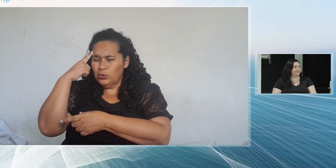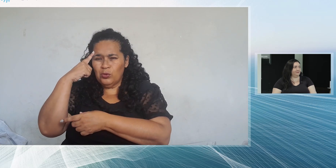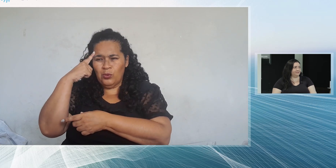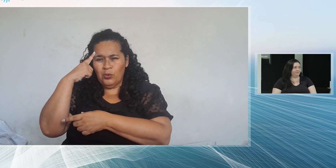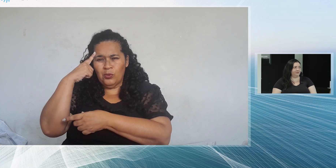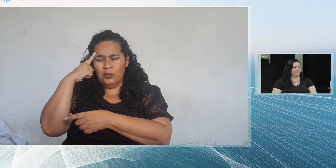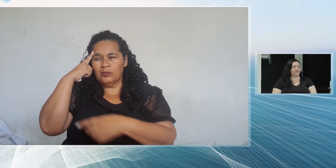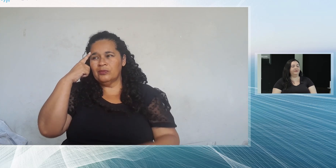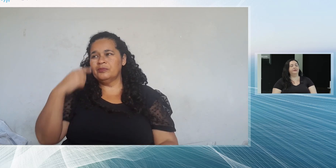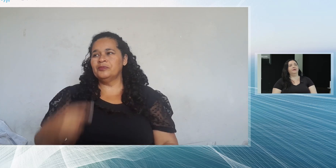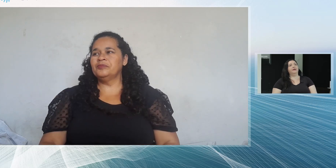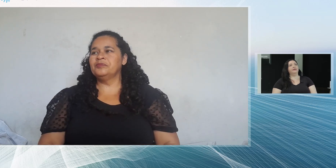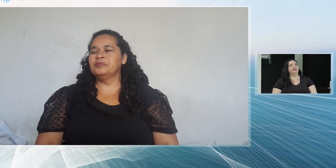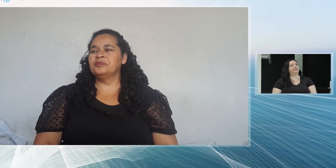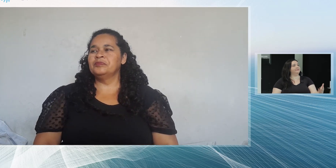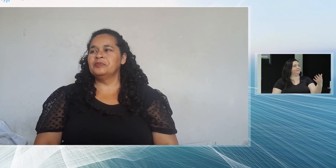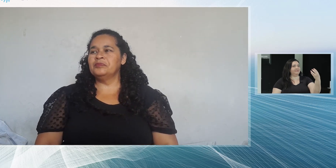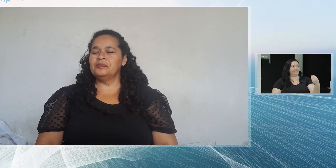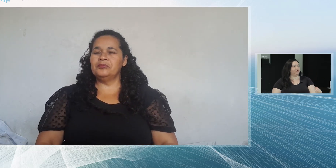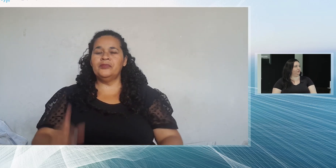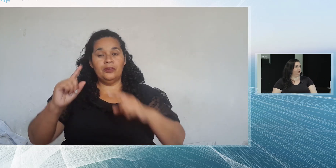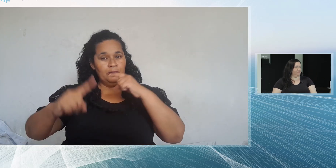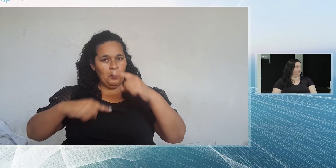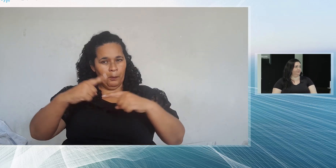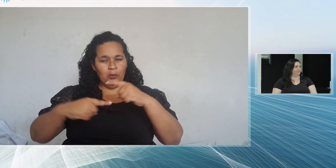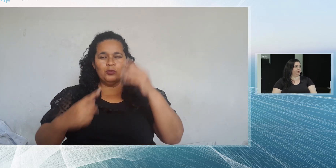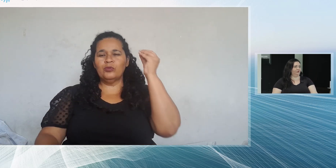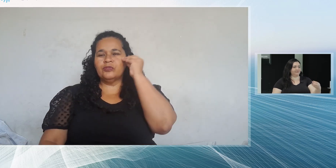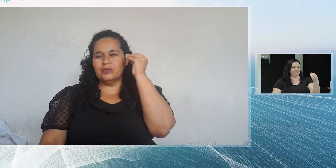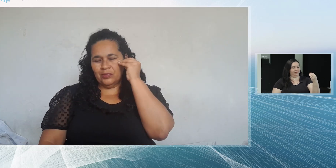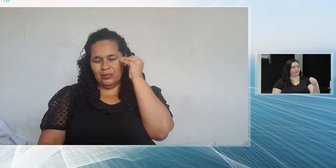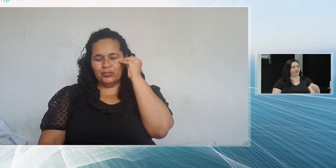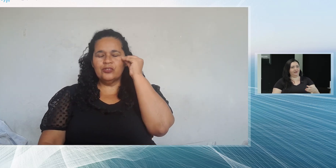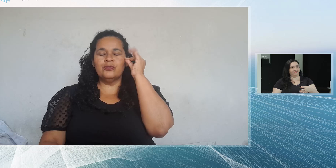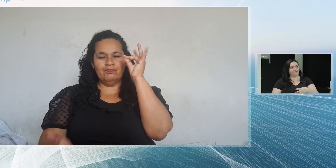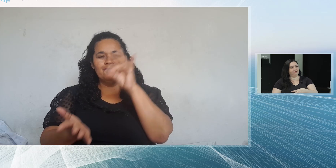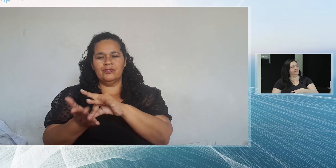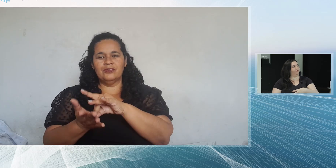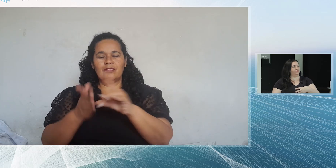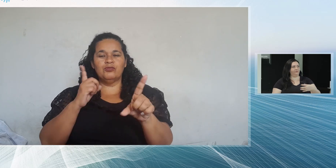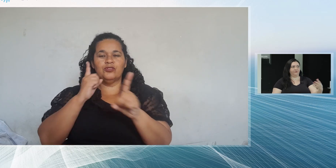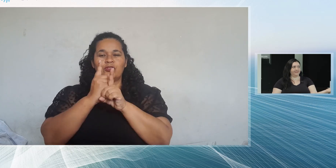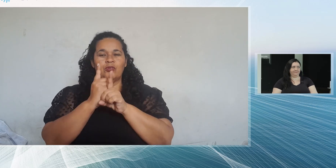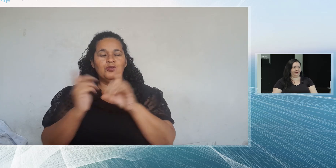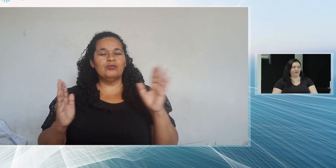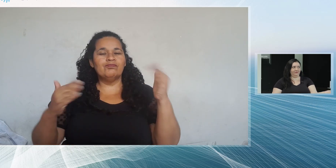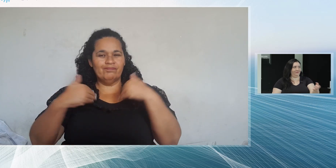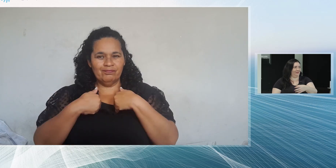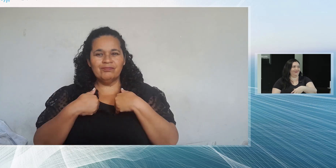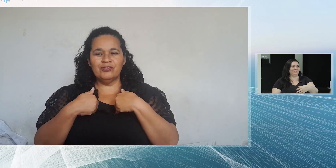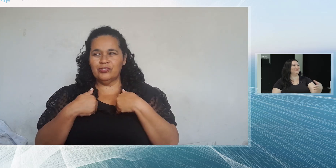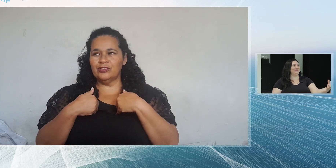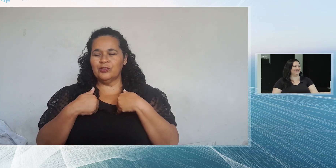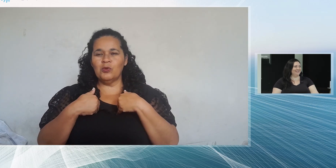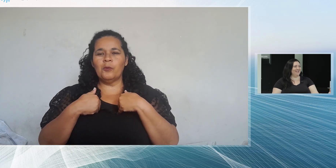passa desapercebido, né? E ela simplesmente chorou assim, na hora. A sessão da devolutiva que eu faço em meia hora, eu